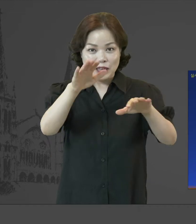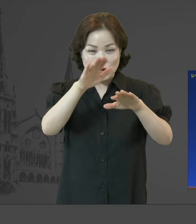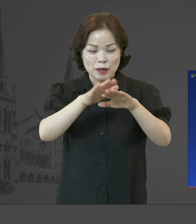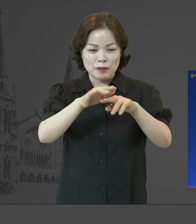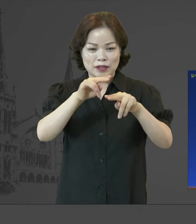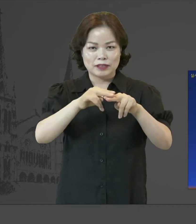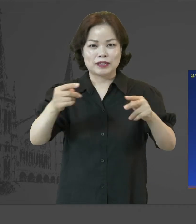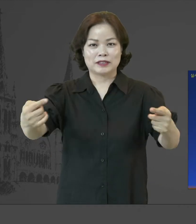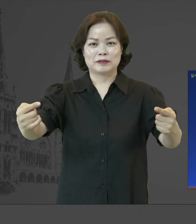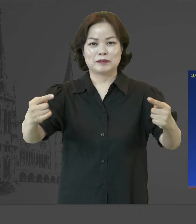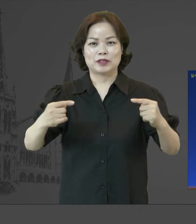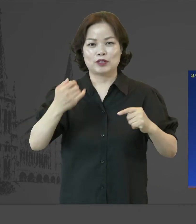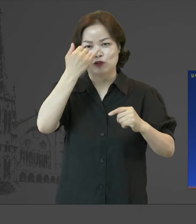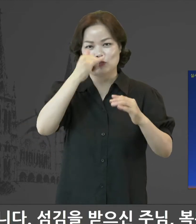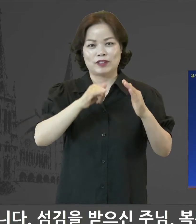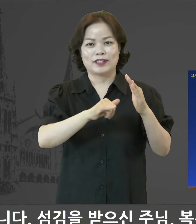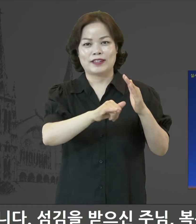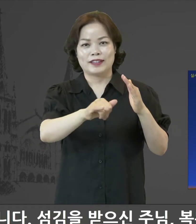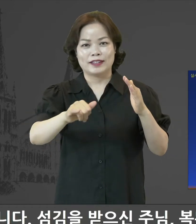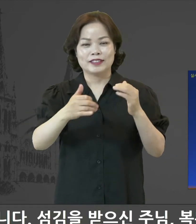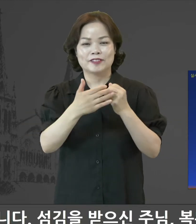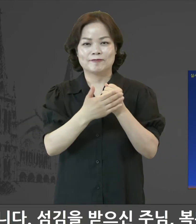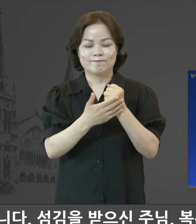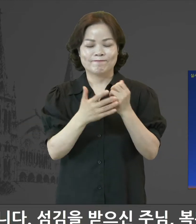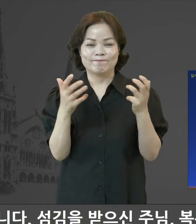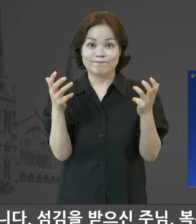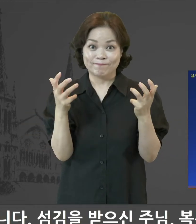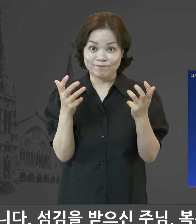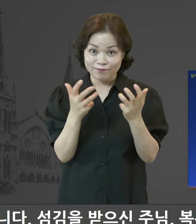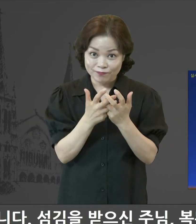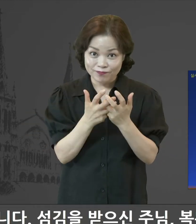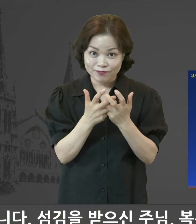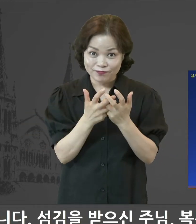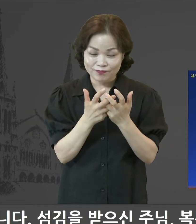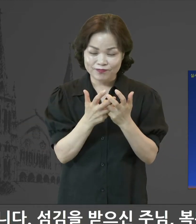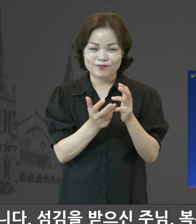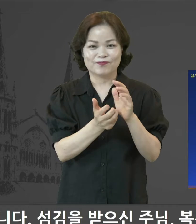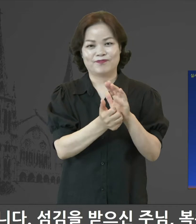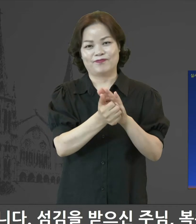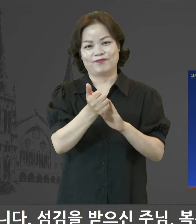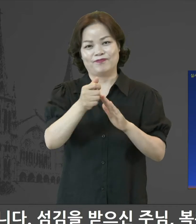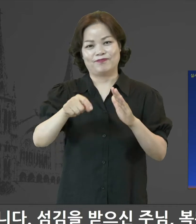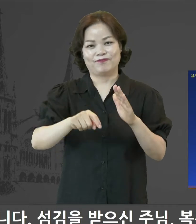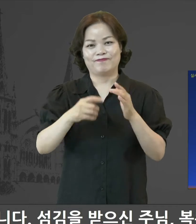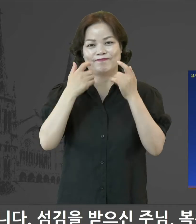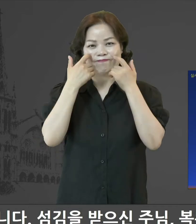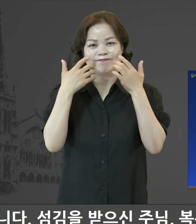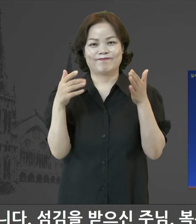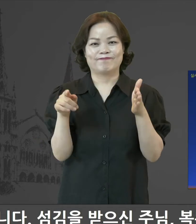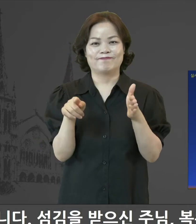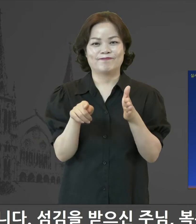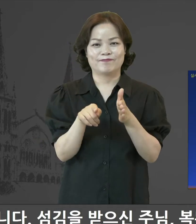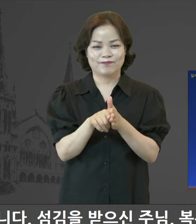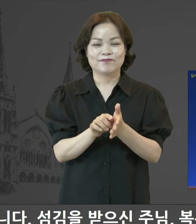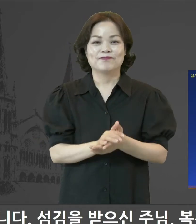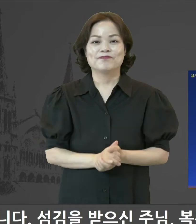나온 충현의 가족들 은혜로 흠뻑 채워주실 것을 소망 가운데 확신합니다.